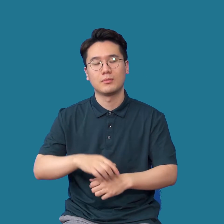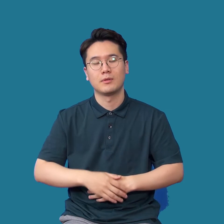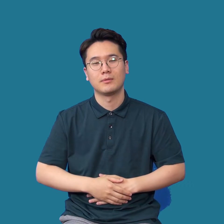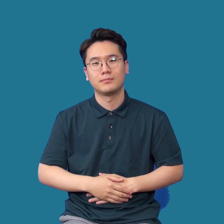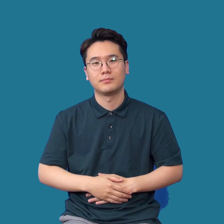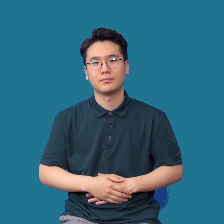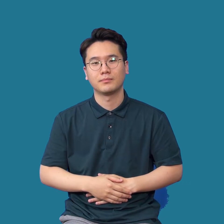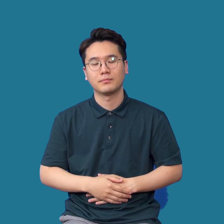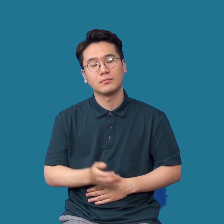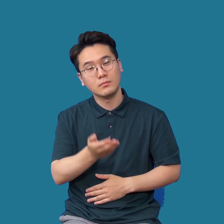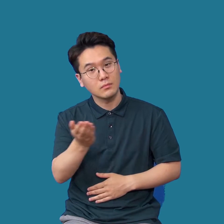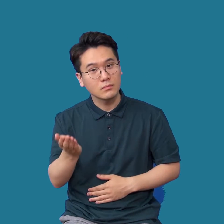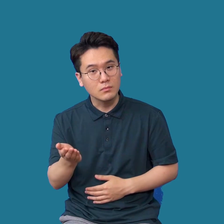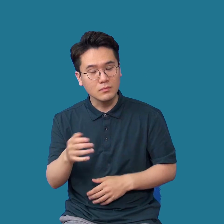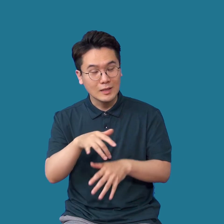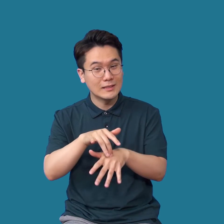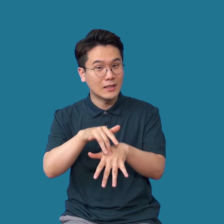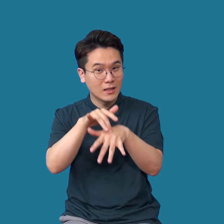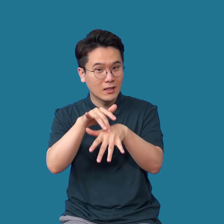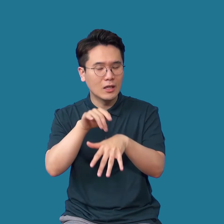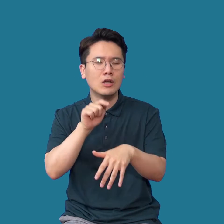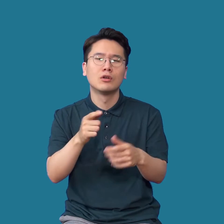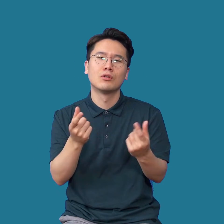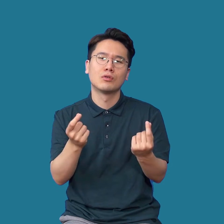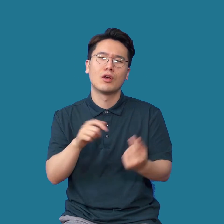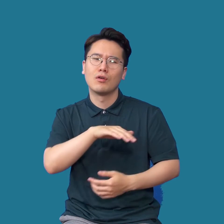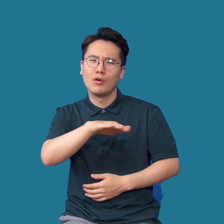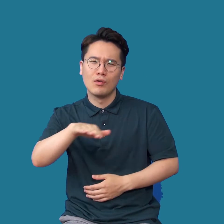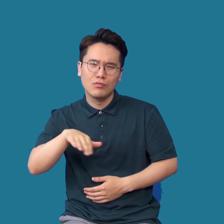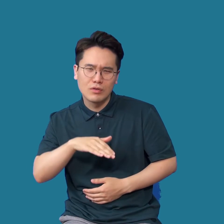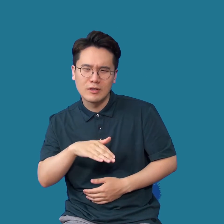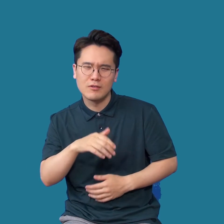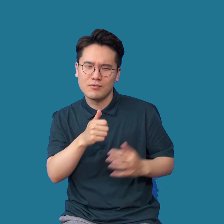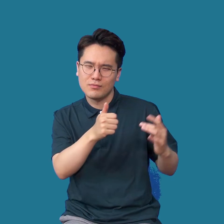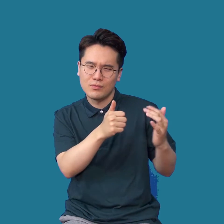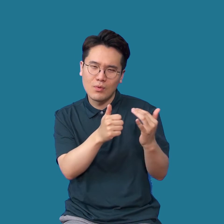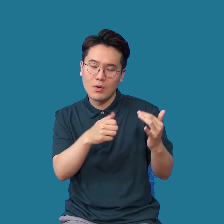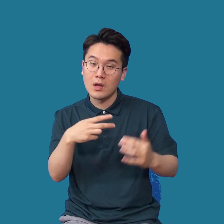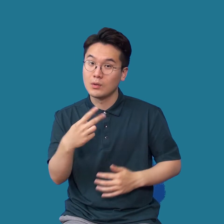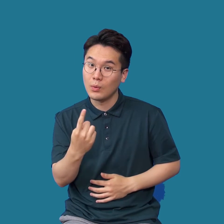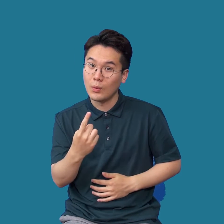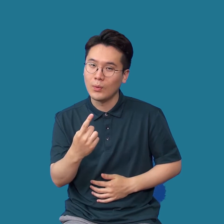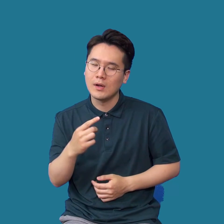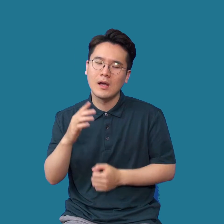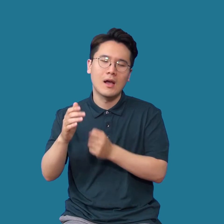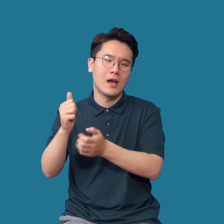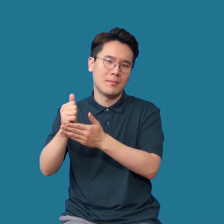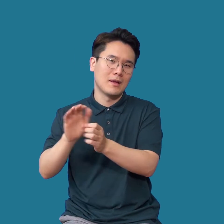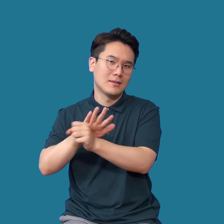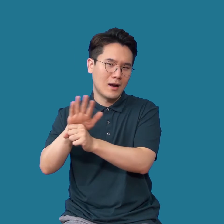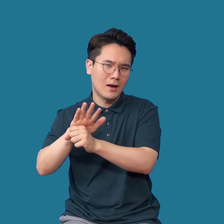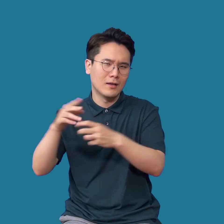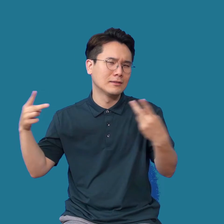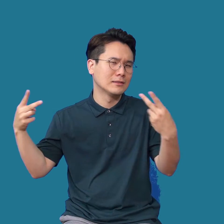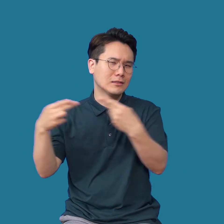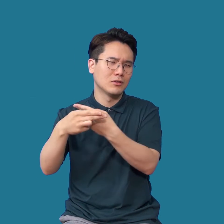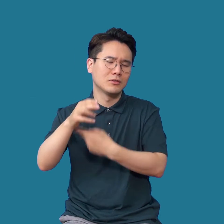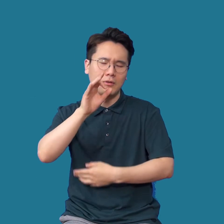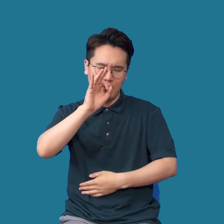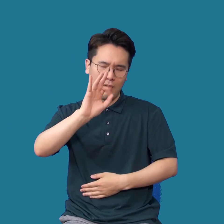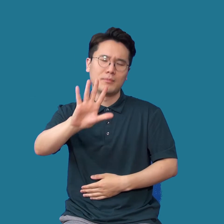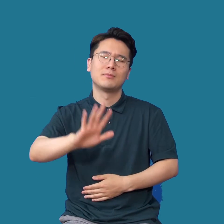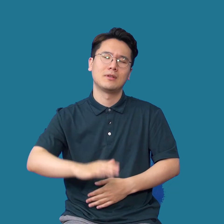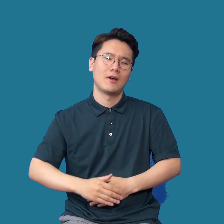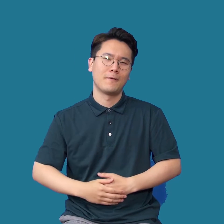여러분, 사탄이 그렇게 우리를 송사해도 우리는 하나님의 사랑에서 끊어지지 않습니까?